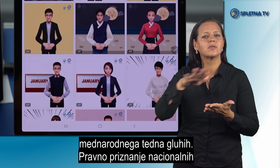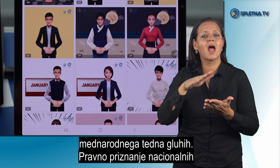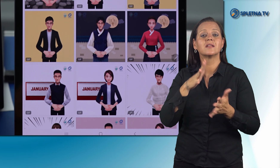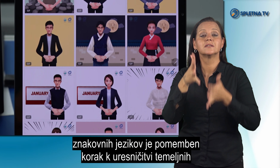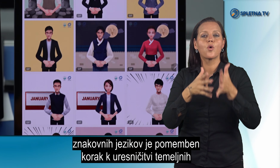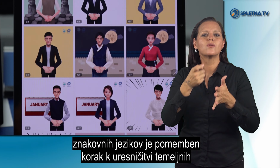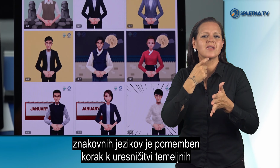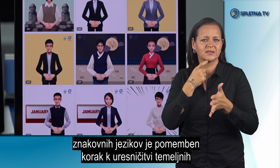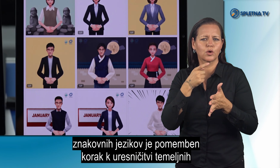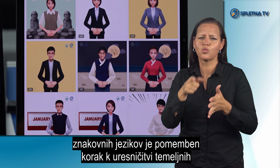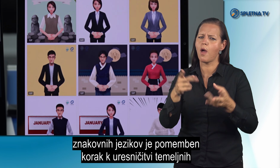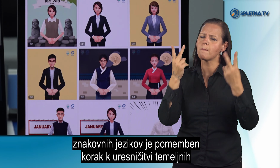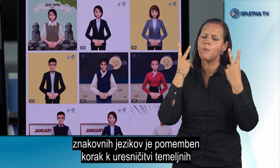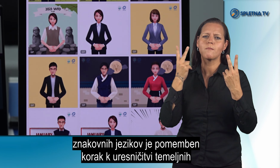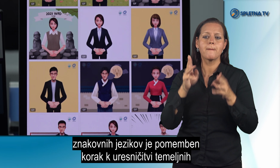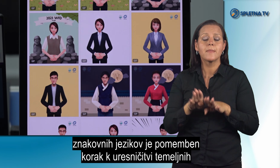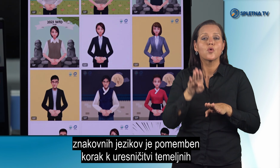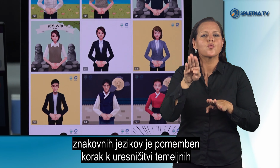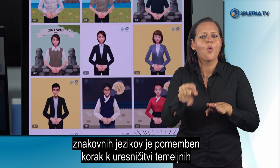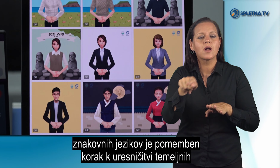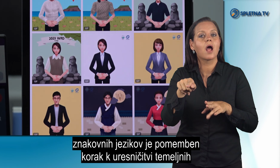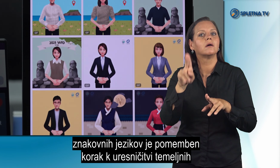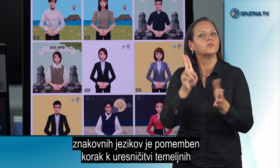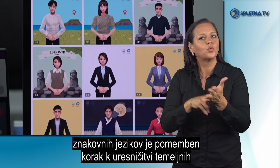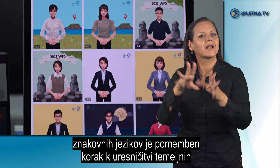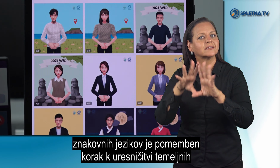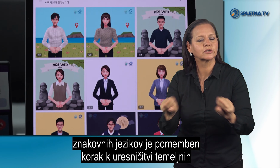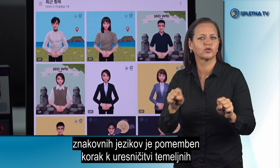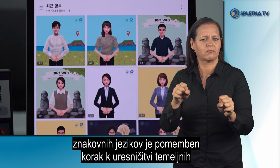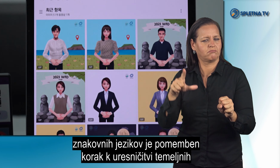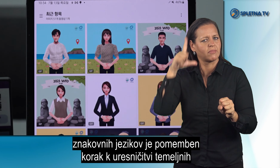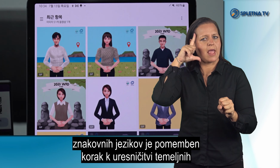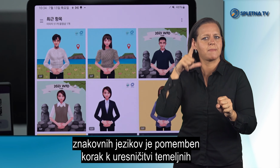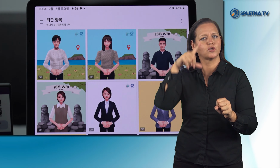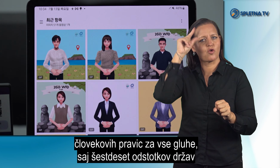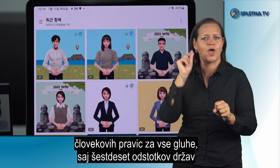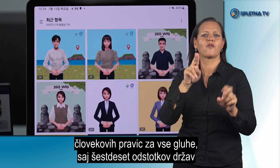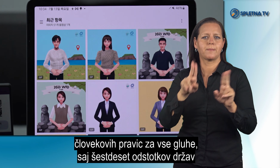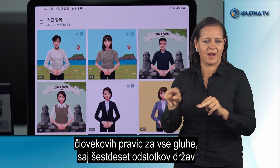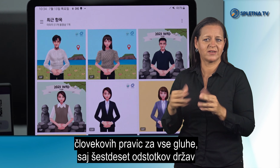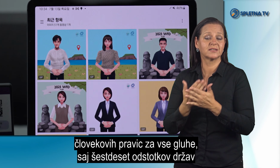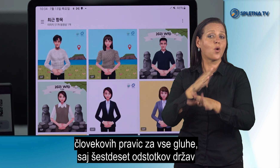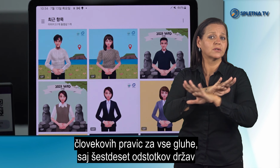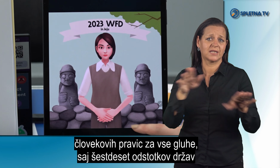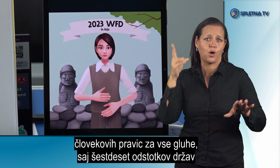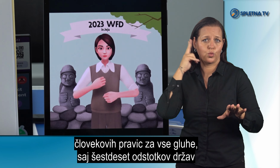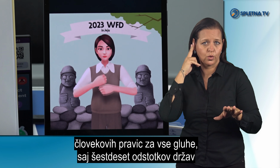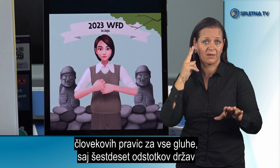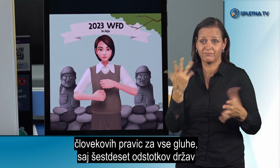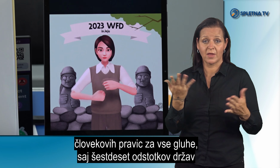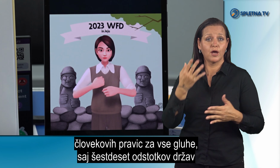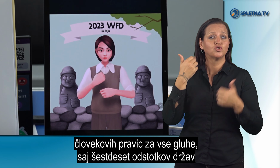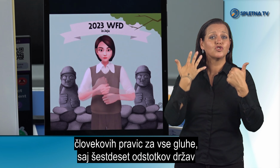priznanje nacionalnih znakovnih jezikov je pomemben korak k uresničitvi temeljnih človekovih pravic za vse gluhe,